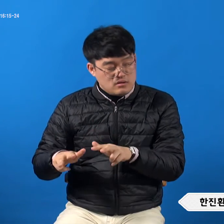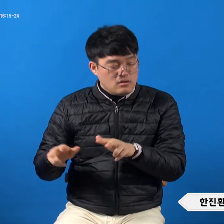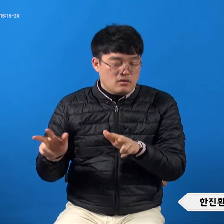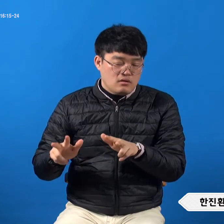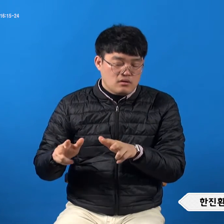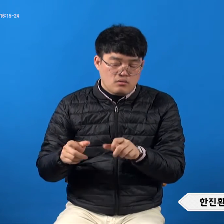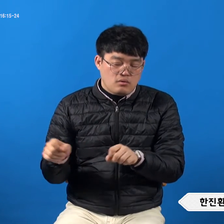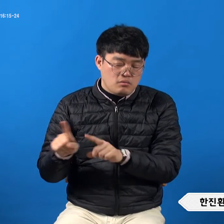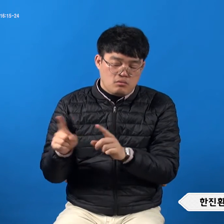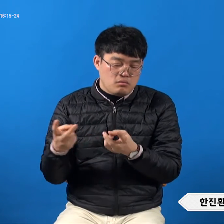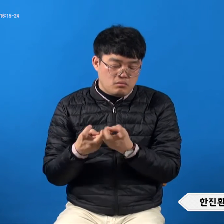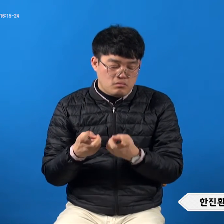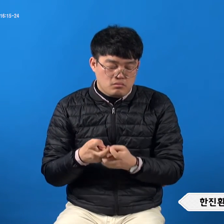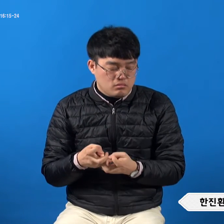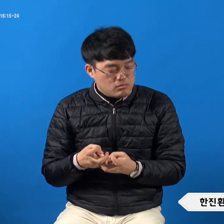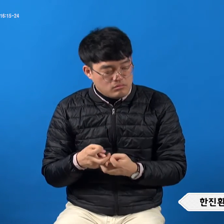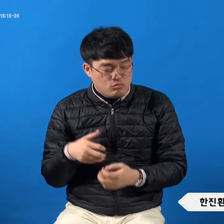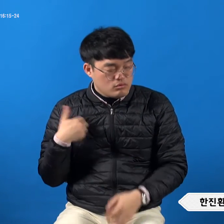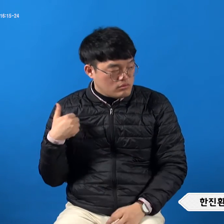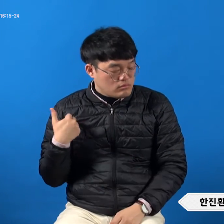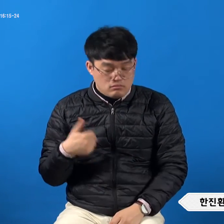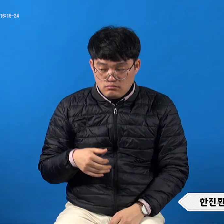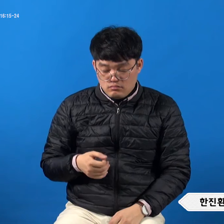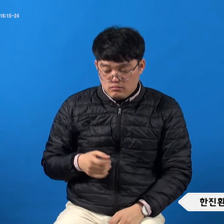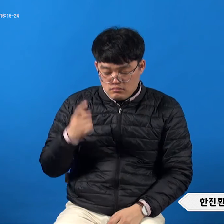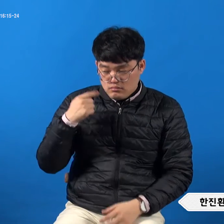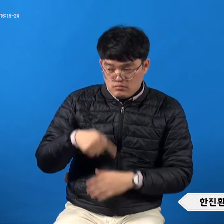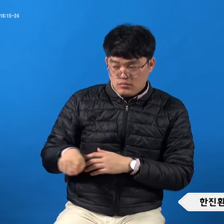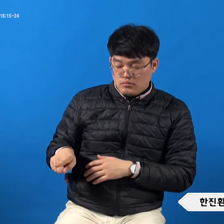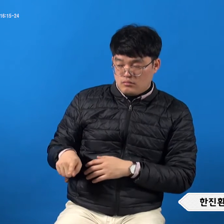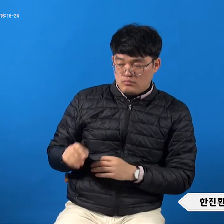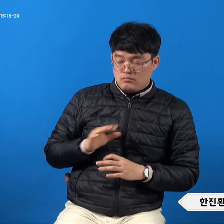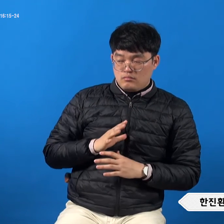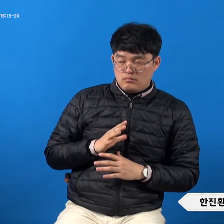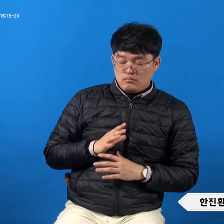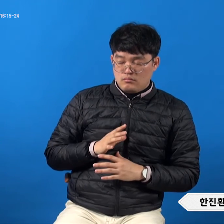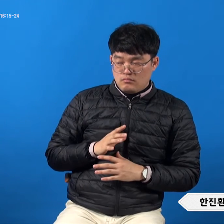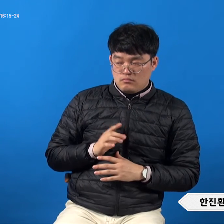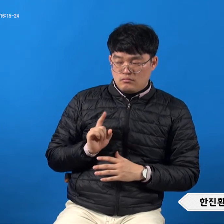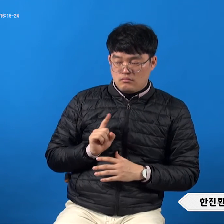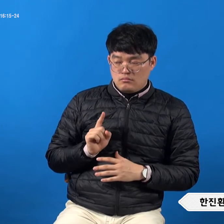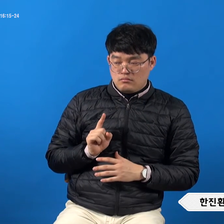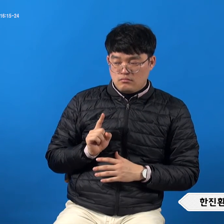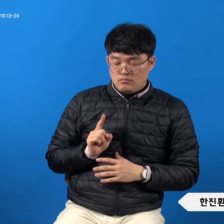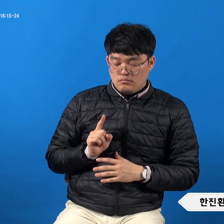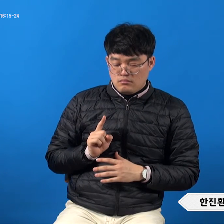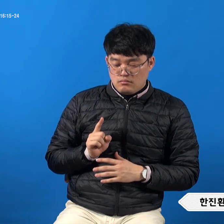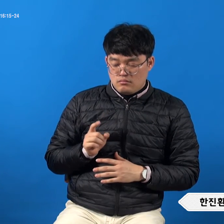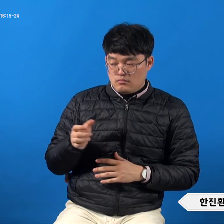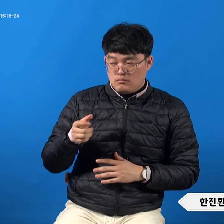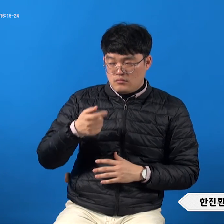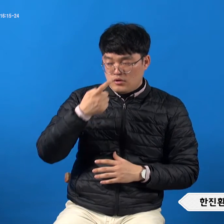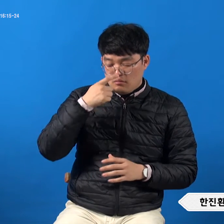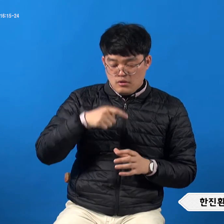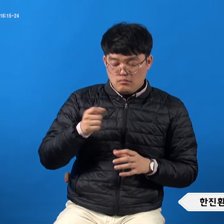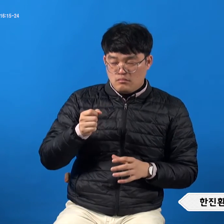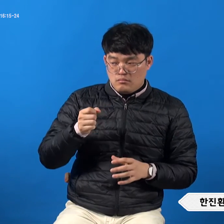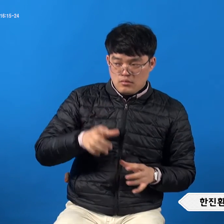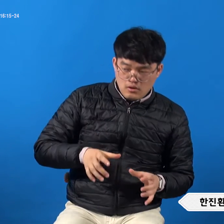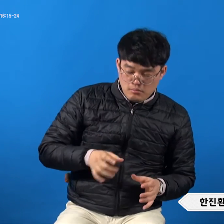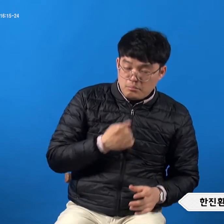모르겠어. 그럽니다. 너무 뜻밖의 말에 사람들이 깜짝 놀라서 어떤 사람은 커피잔을 떨어뜨릴